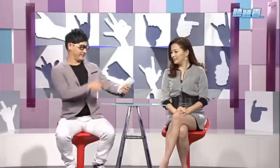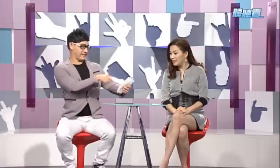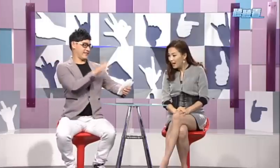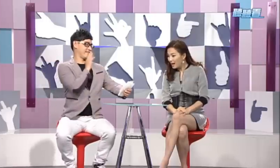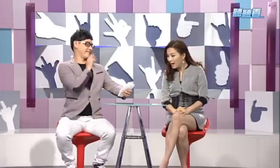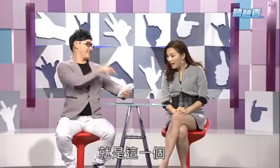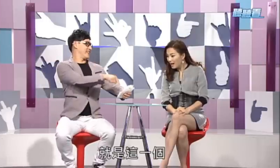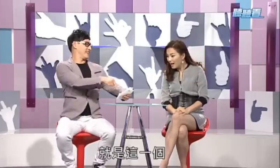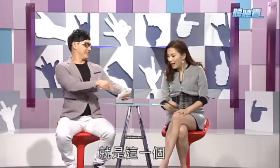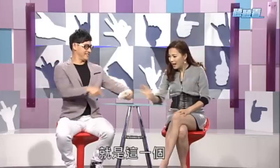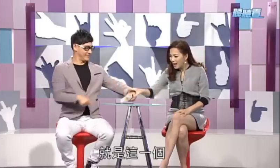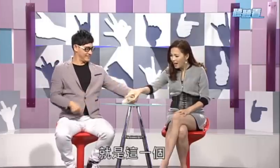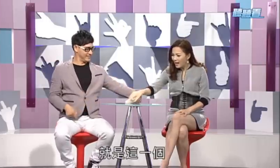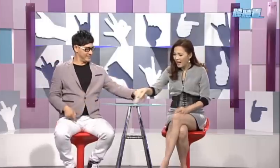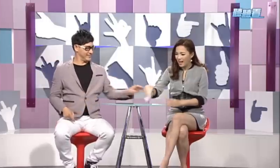喏，就是这个。